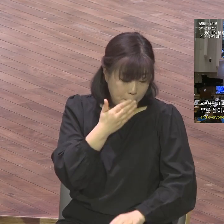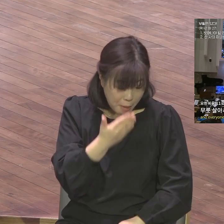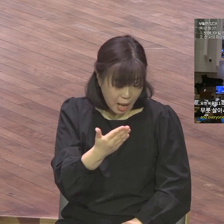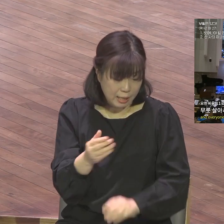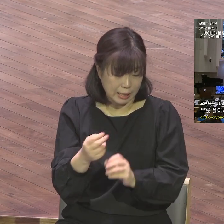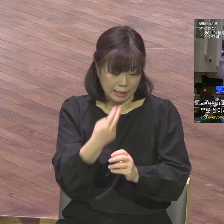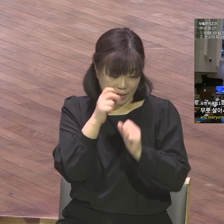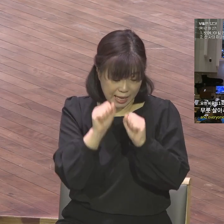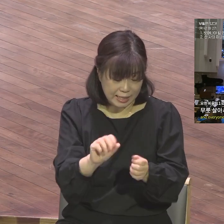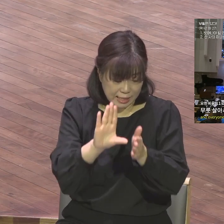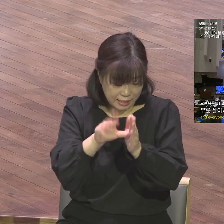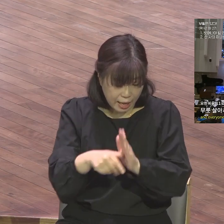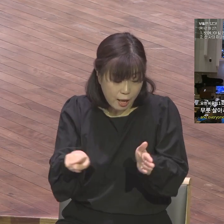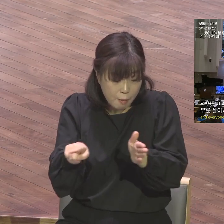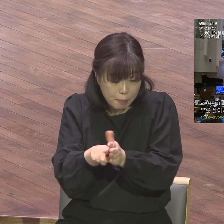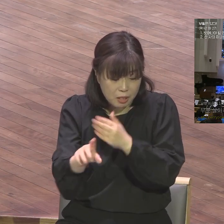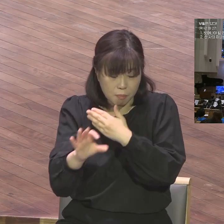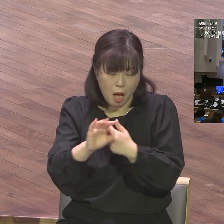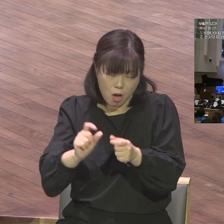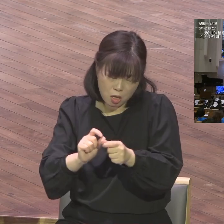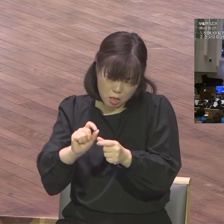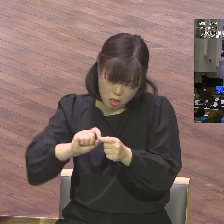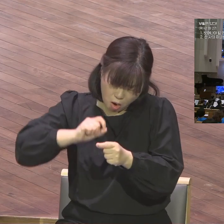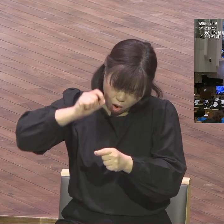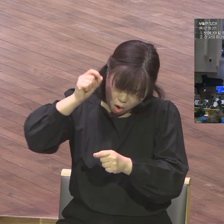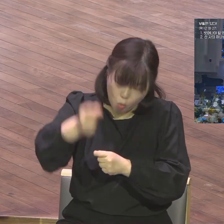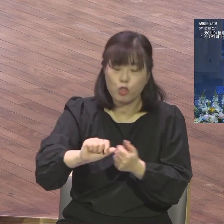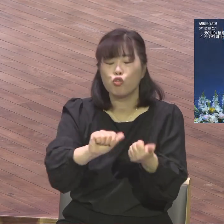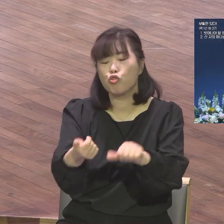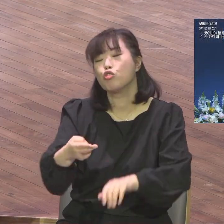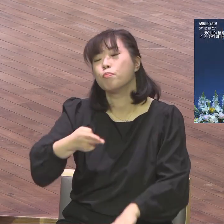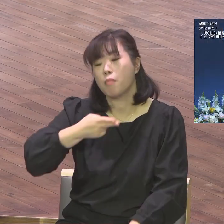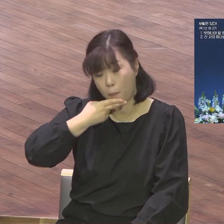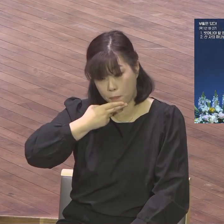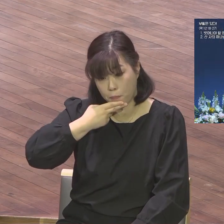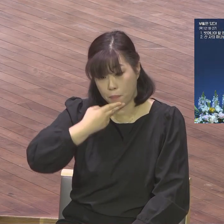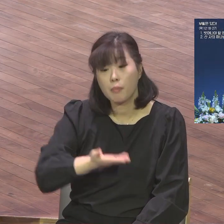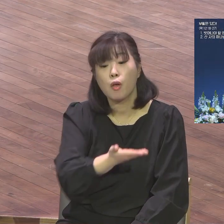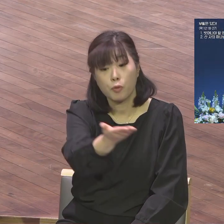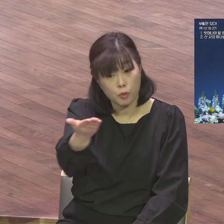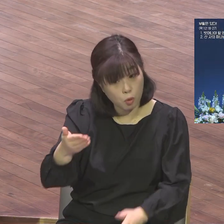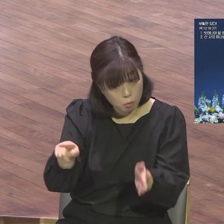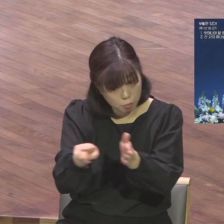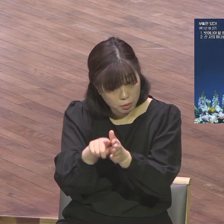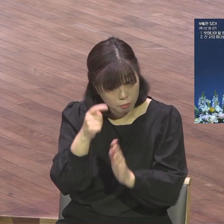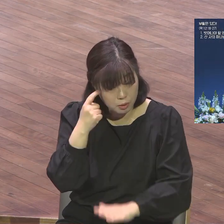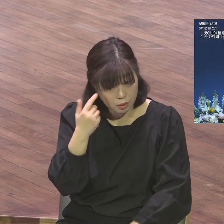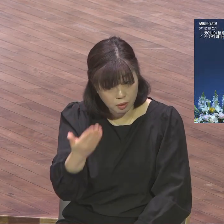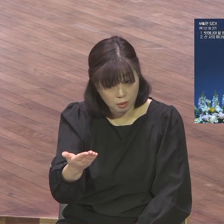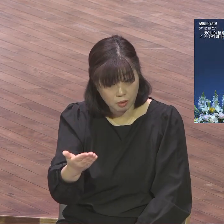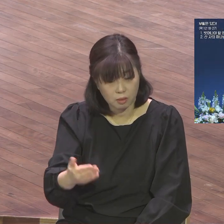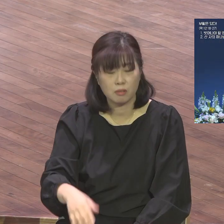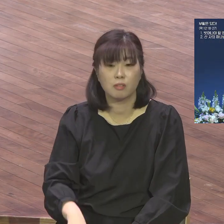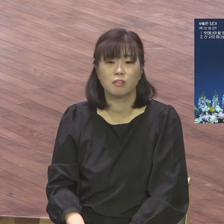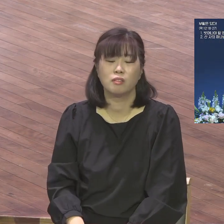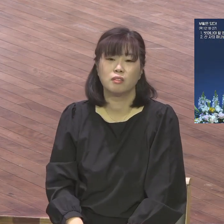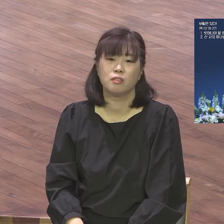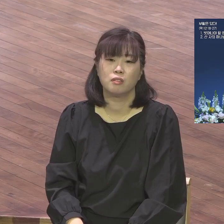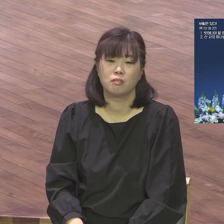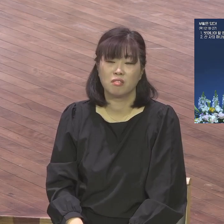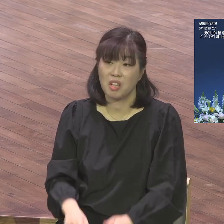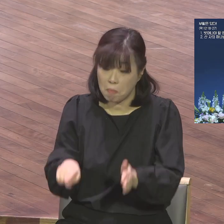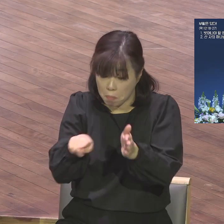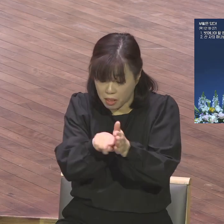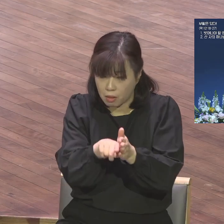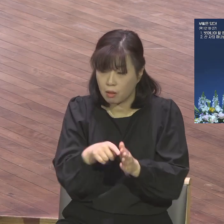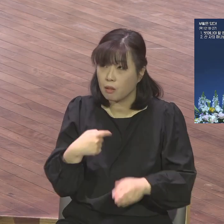아니하리니 이것을 내가 믿느냐? 믿으시기 바랍니다. 믿음으로 구원받는 거지 이에 대해서 구원받는 게 아니.